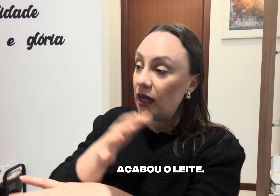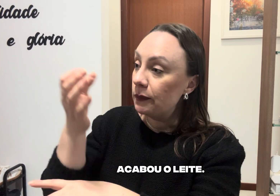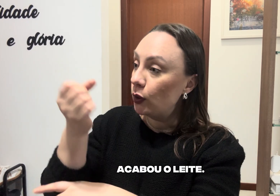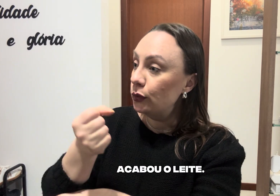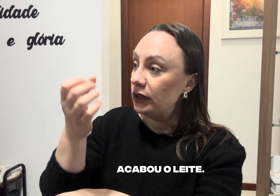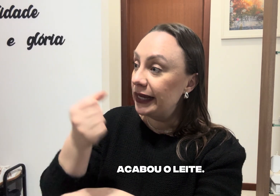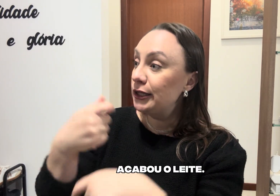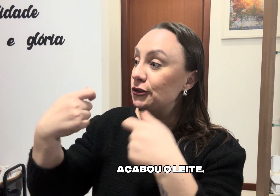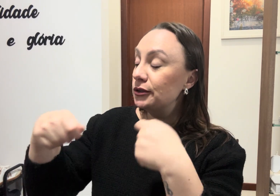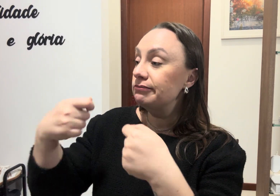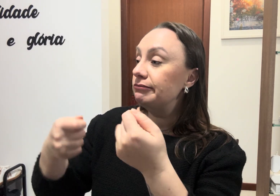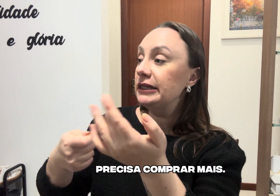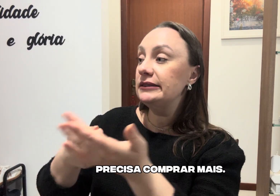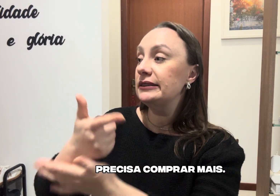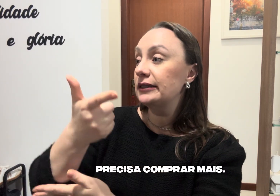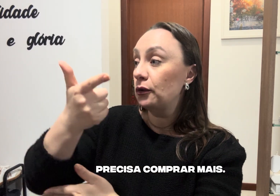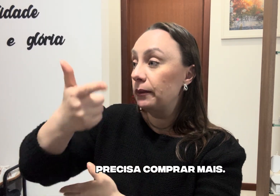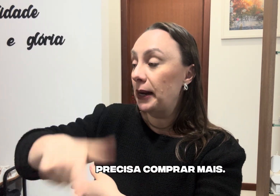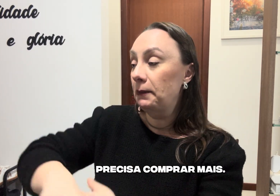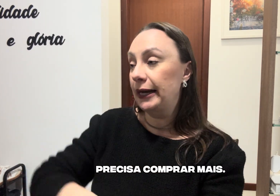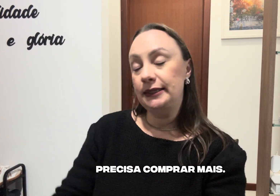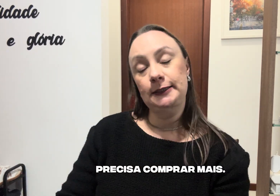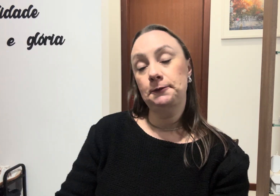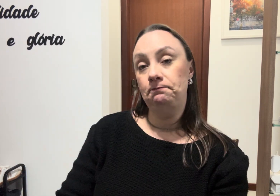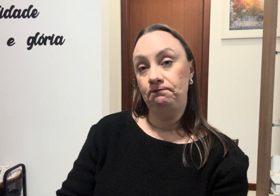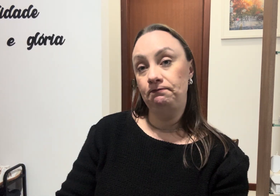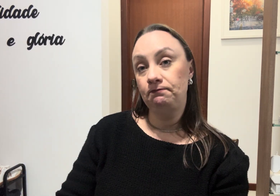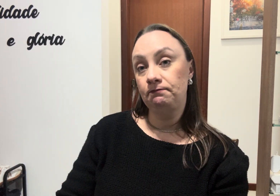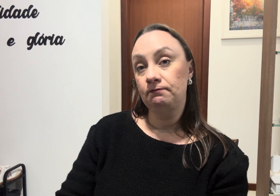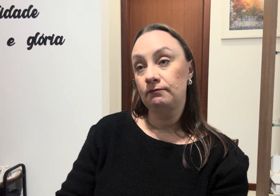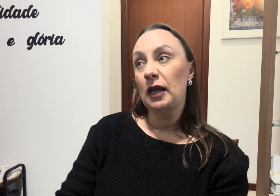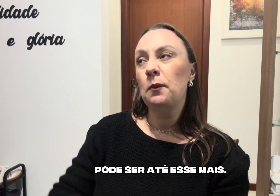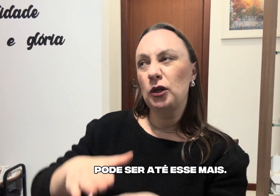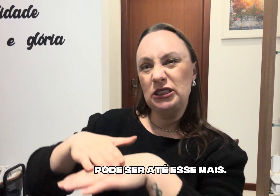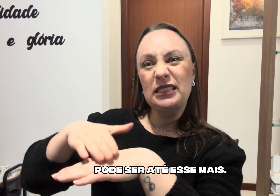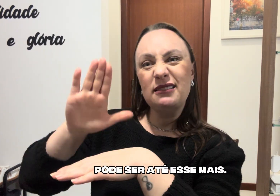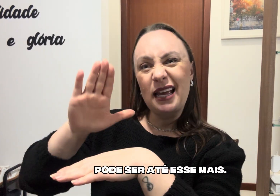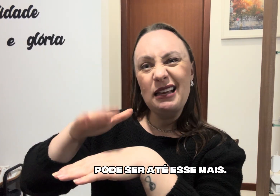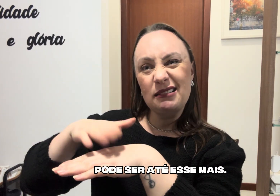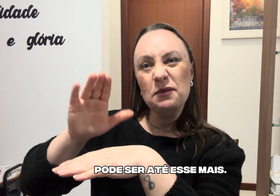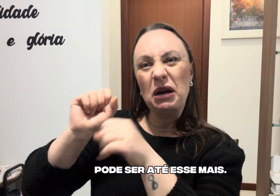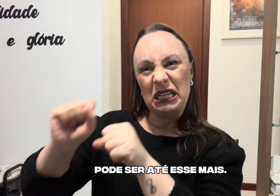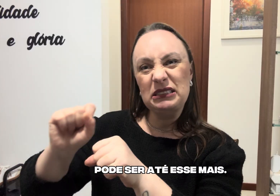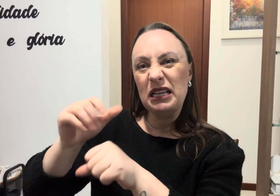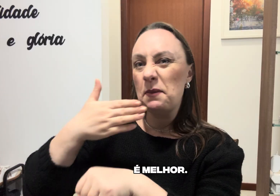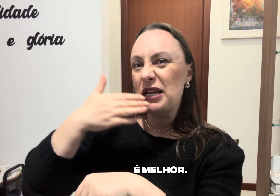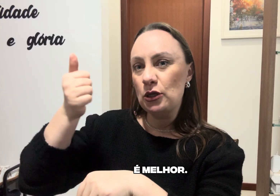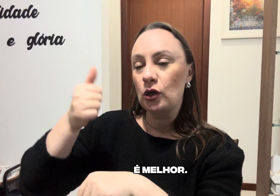acabou o leite, precisa comprar mais. Pode ser até esse mais, é melhor.